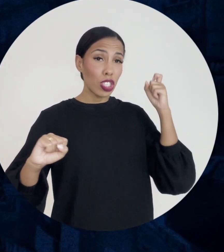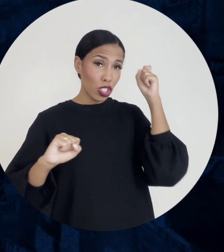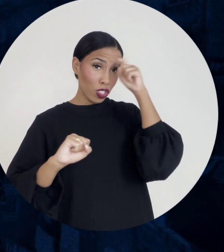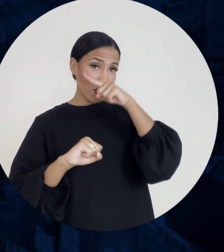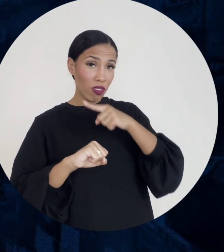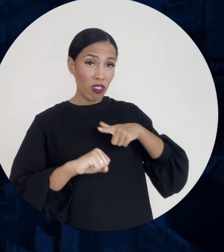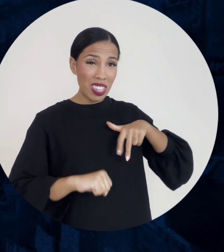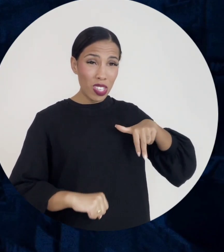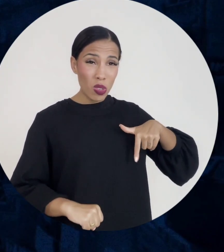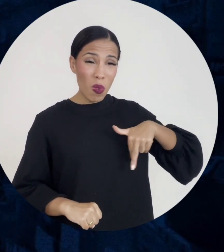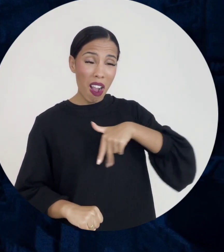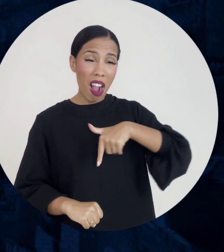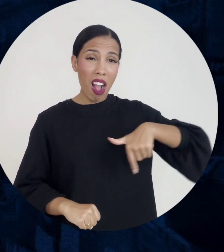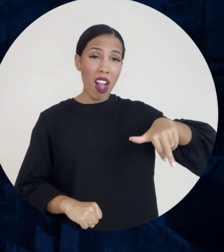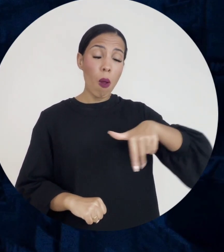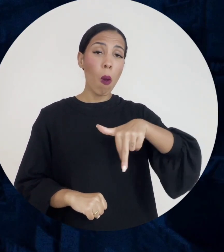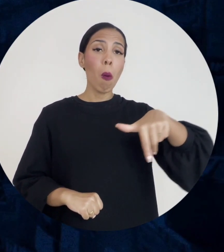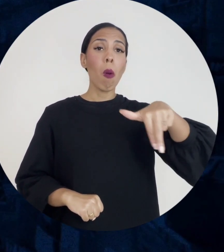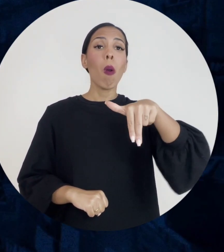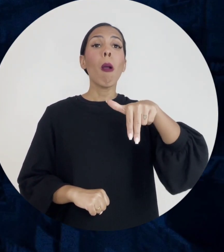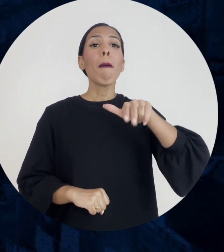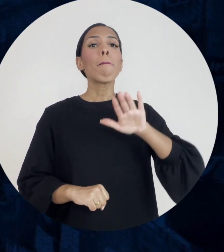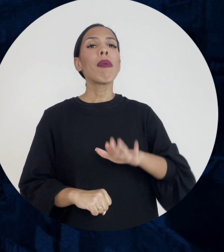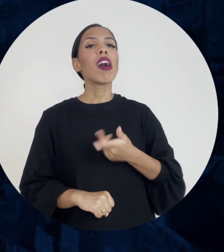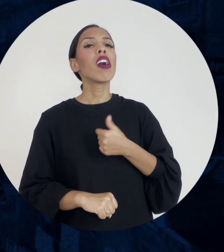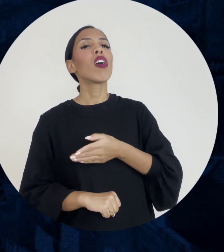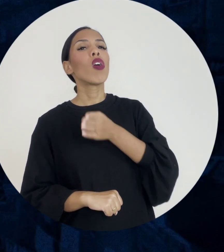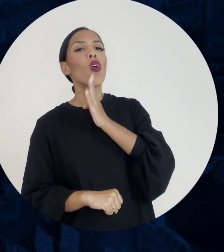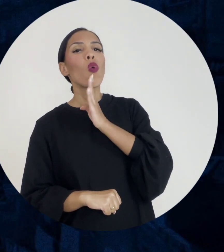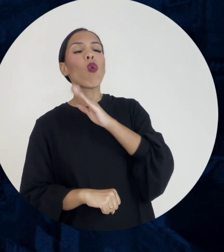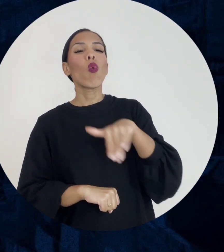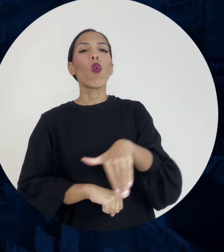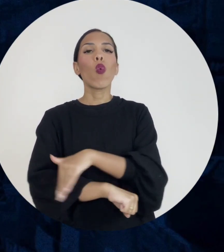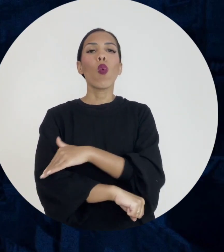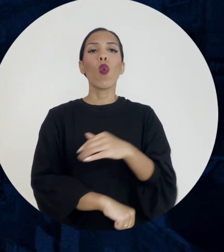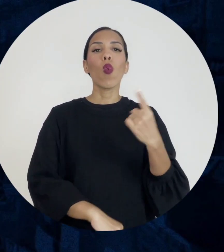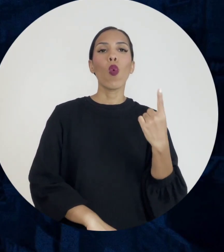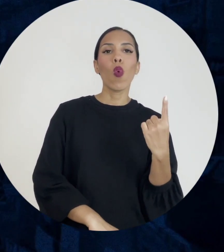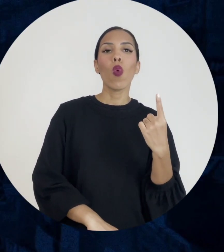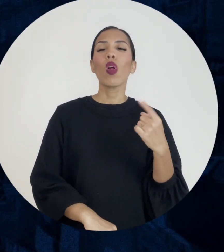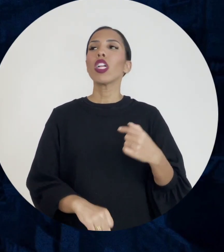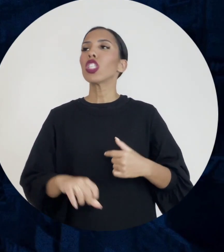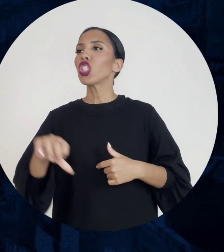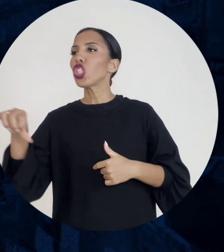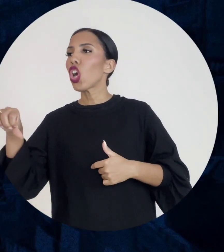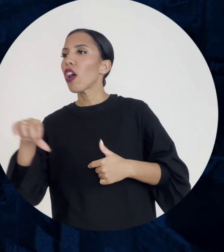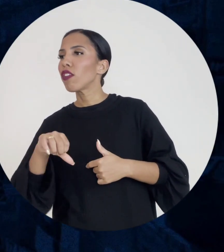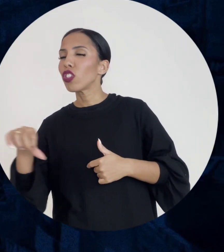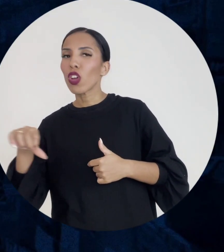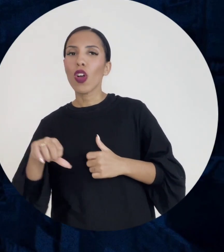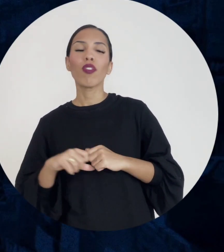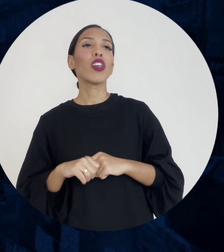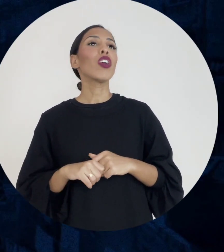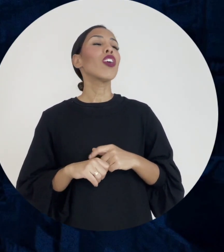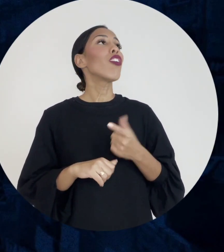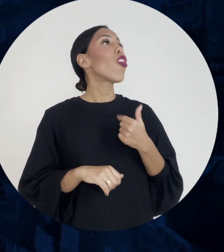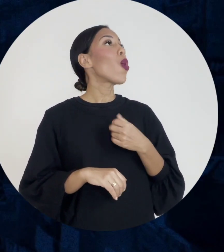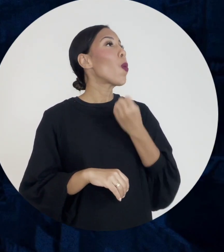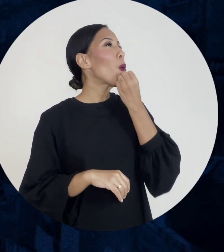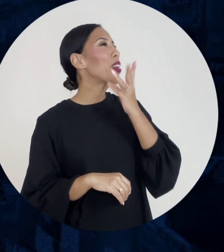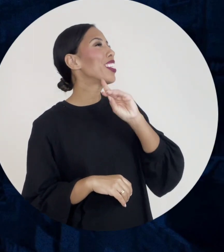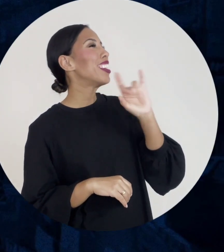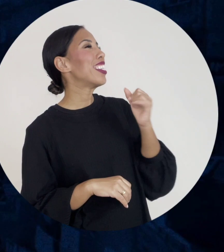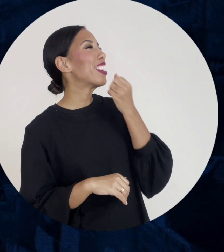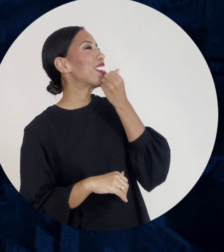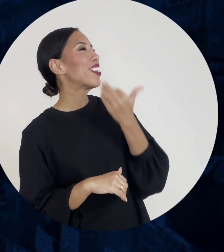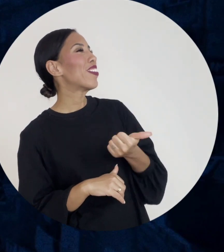você andar, mas assim, você conhece gente da Rua 1, do 199, quando você passa, oi, bom dia, tudo bom? Como é